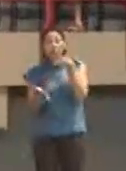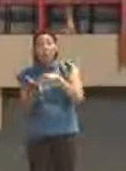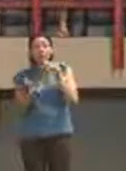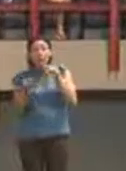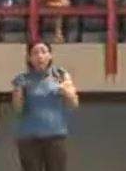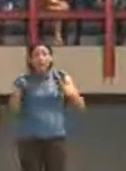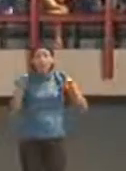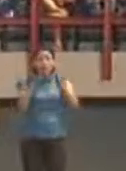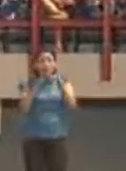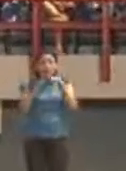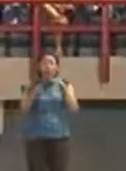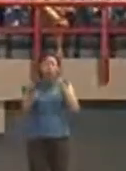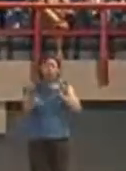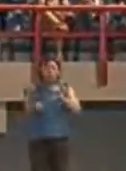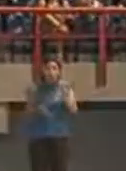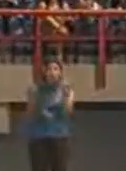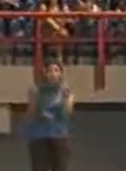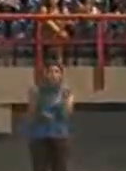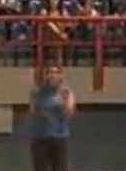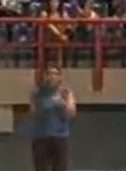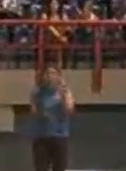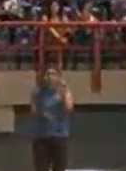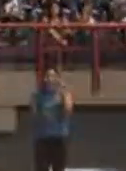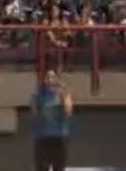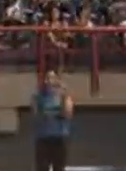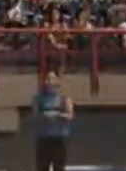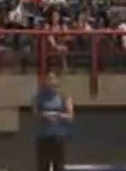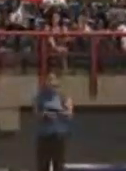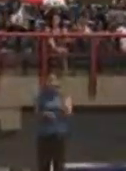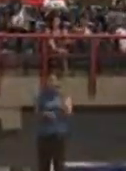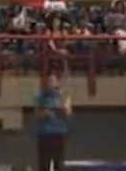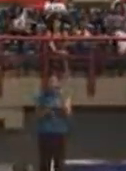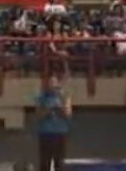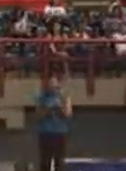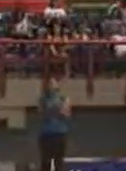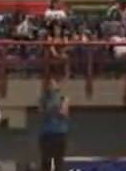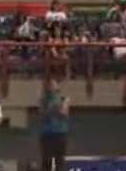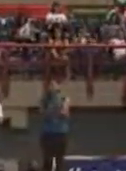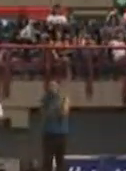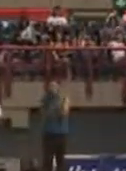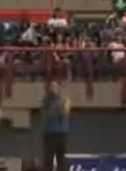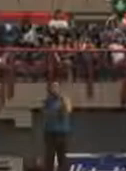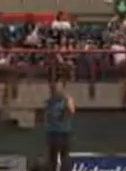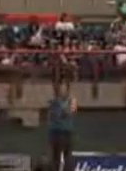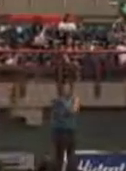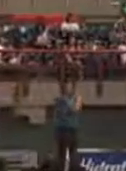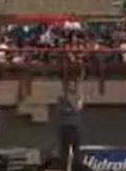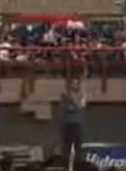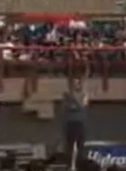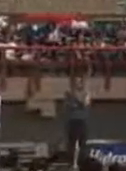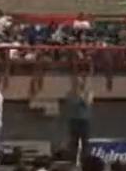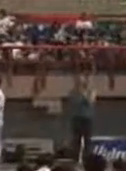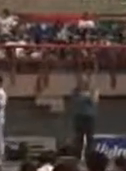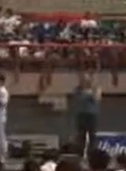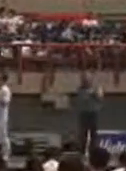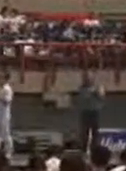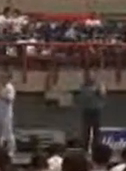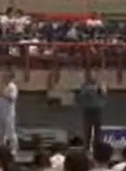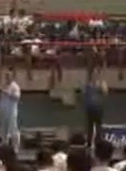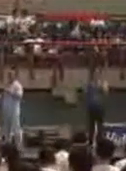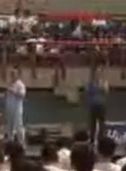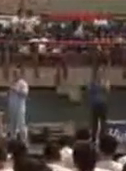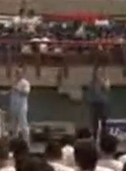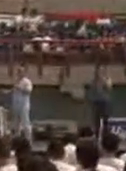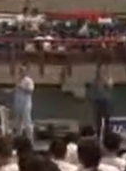empata, ele ganha 1 ponto. Então, se ele venceu 3, se ele venceu 5, ele vai receber 5 vezes